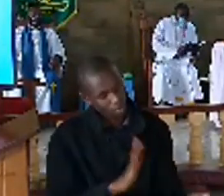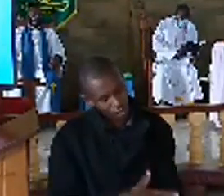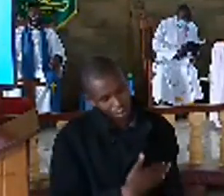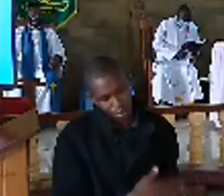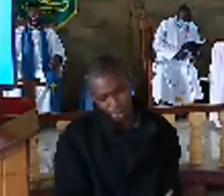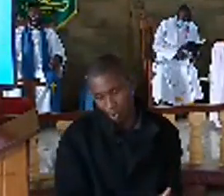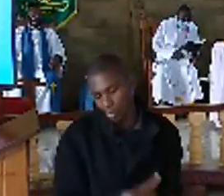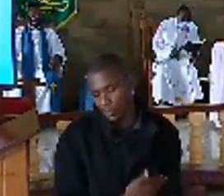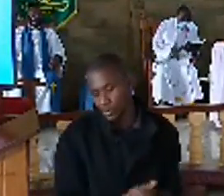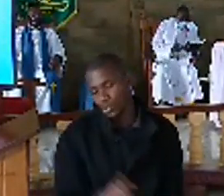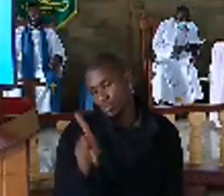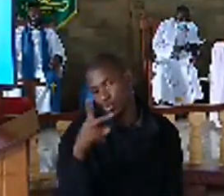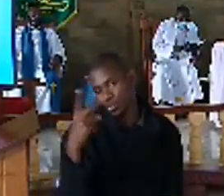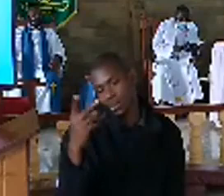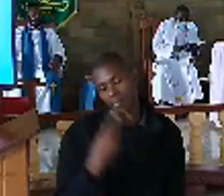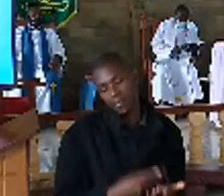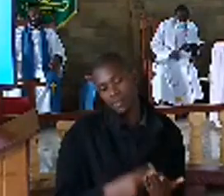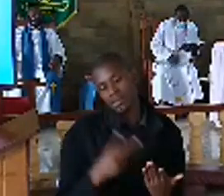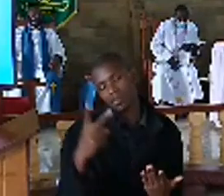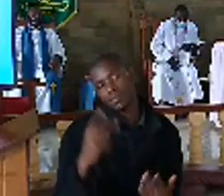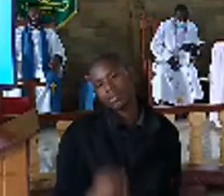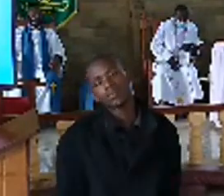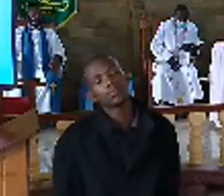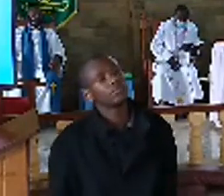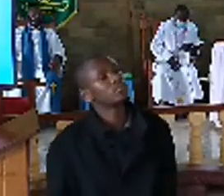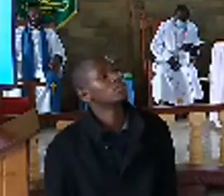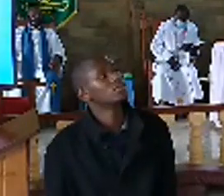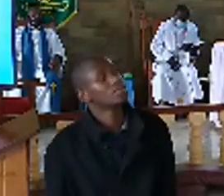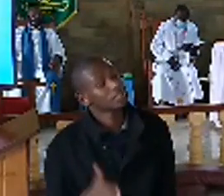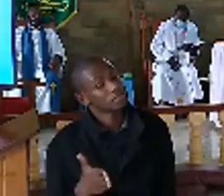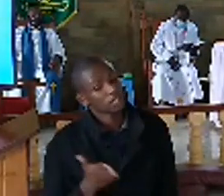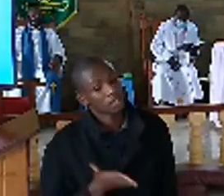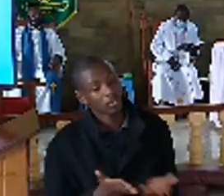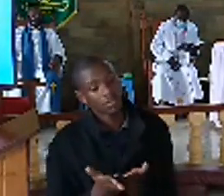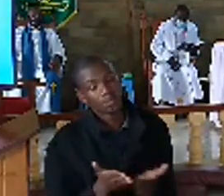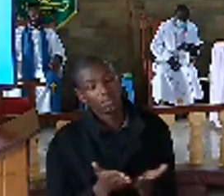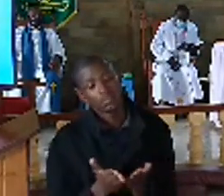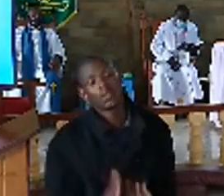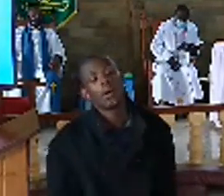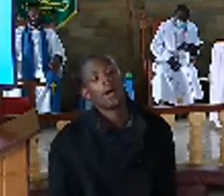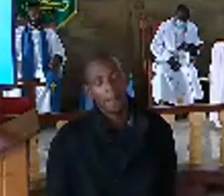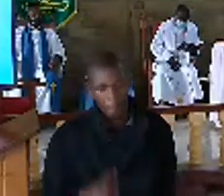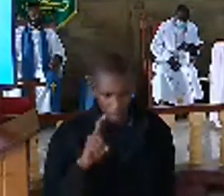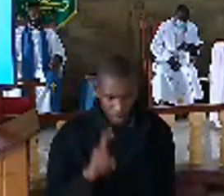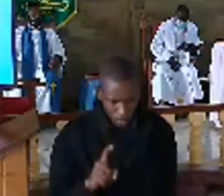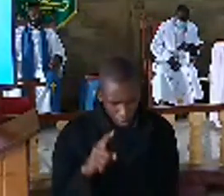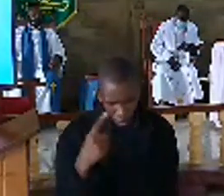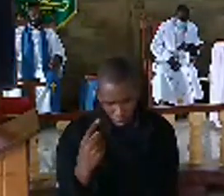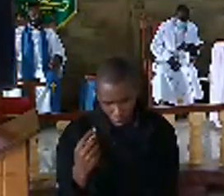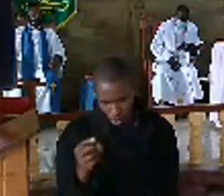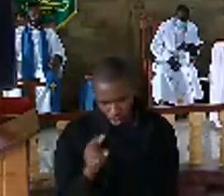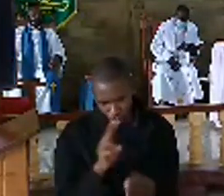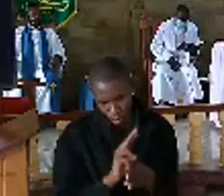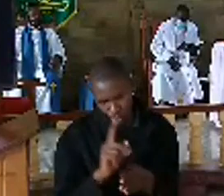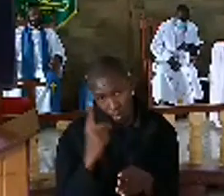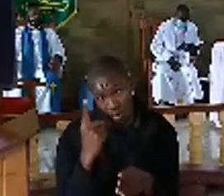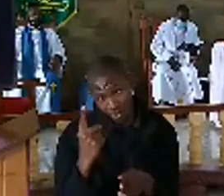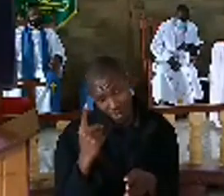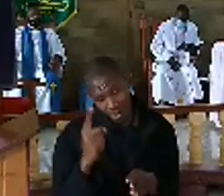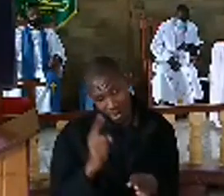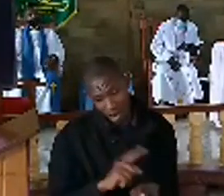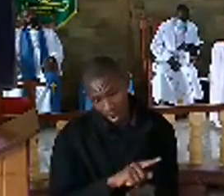cia rwimbo turathie turengete tondu service ino yagirie kuhuthira o ithaa rimwe tu koguo muthomi wa